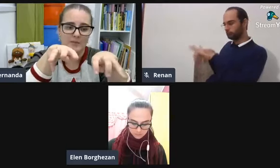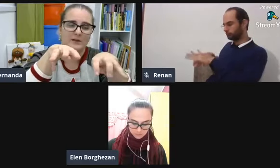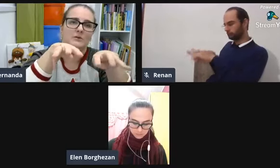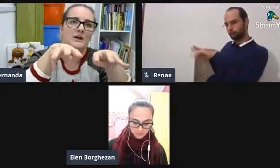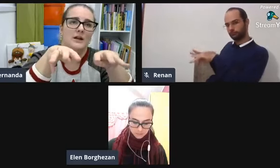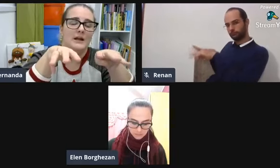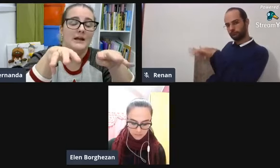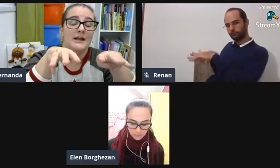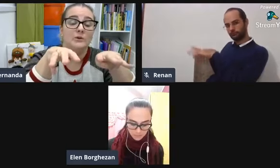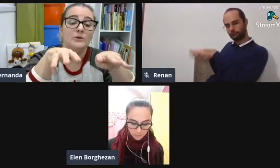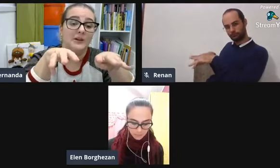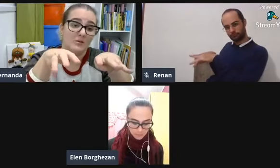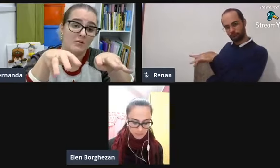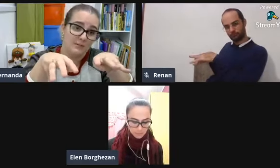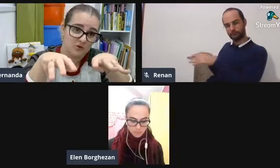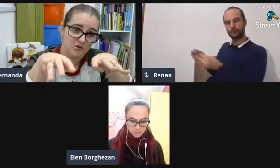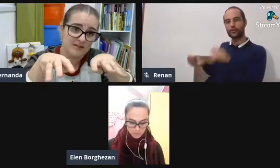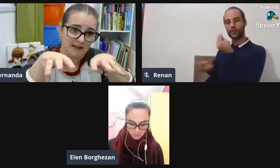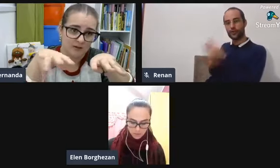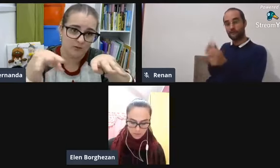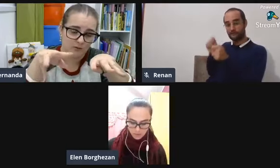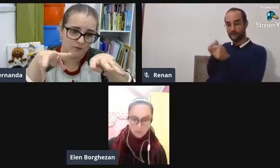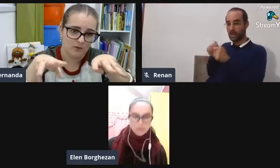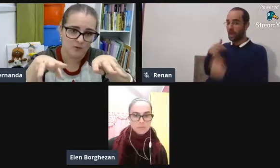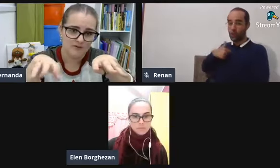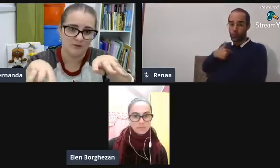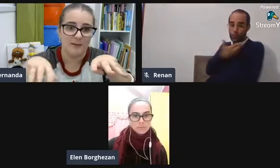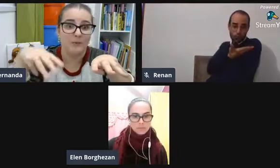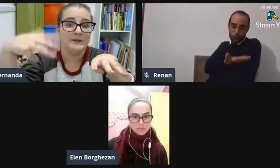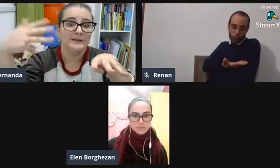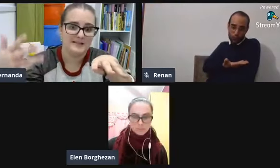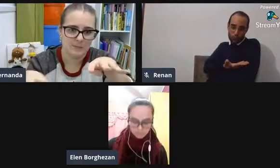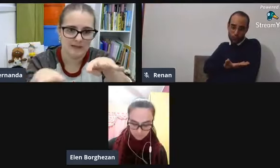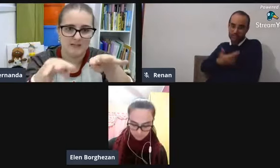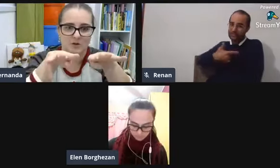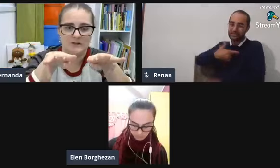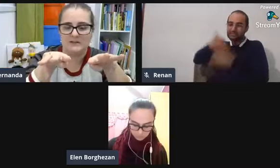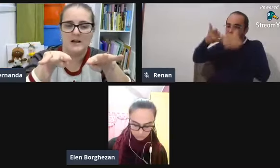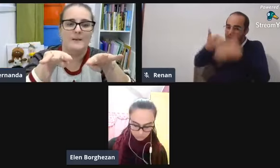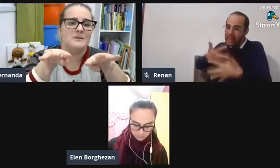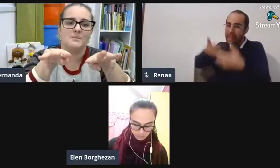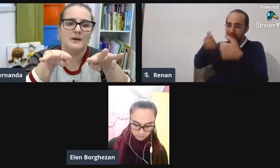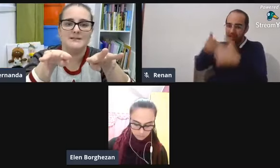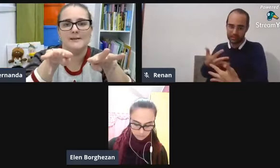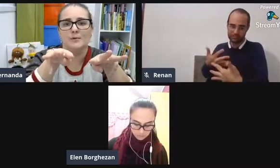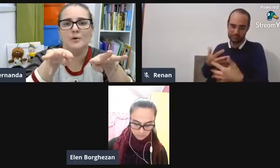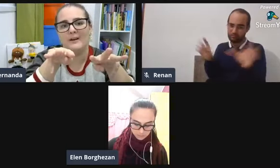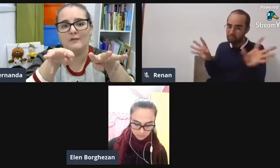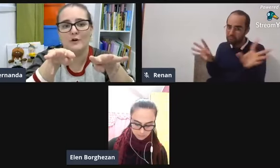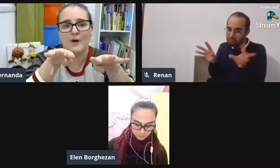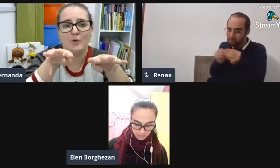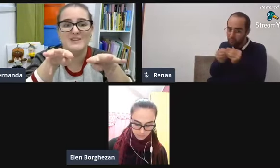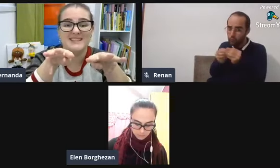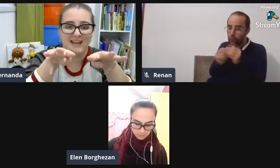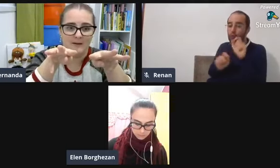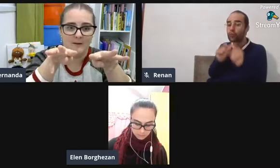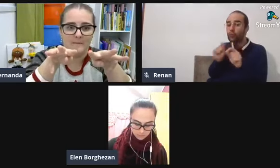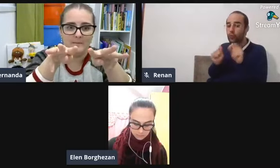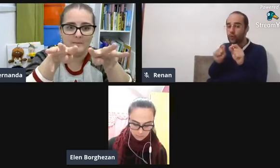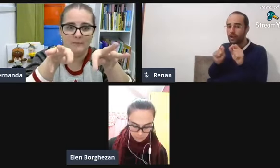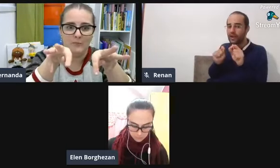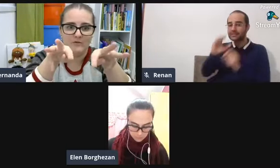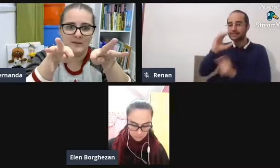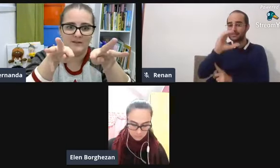nesse movimento? Eu não tenho o hábito de usar, então eu não consigo dar muitas explicações. Mas, por exemplo, para formar o